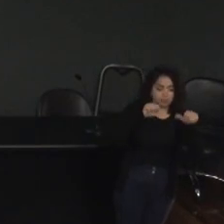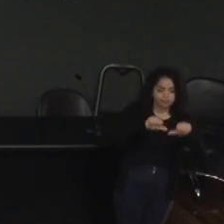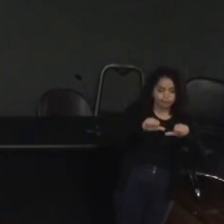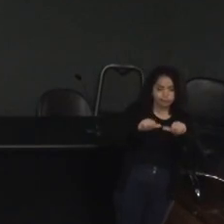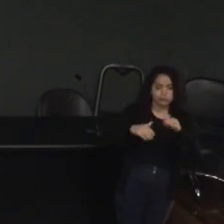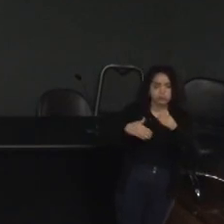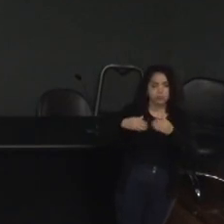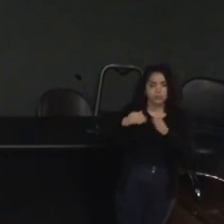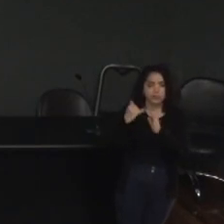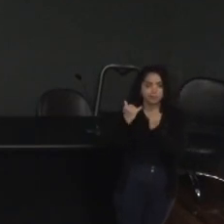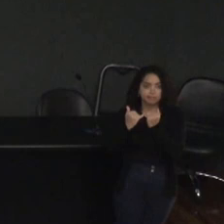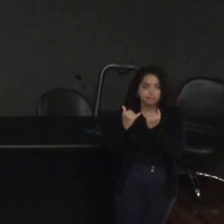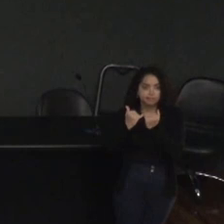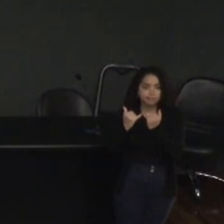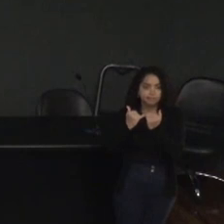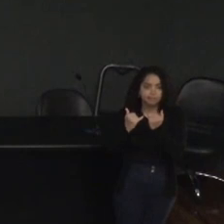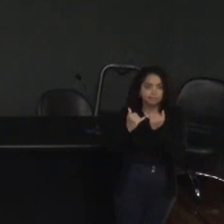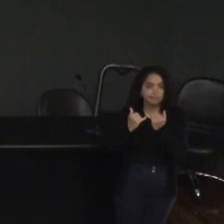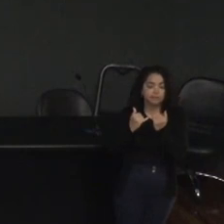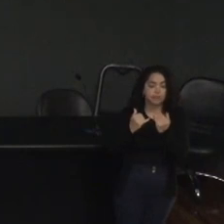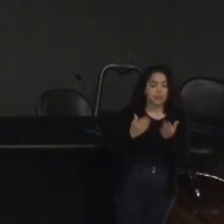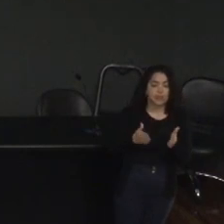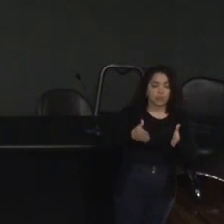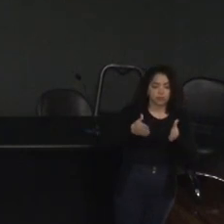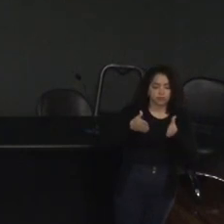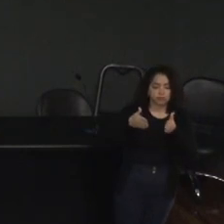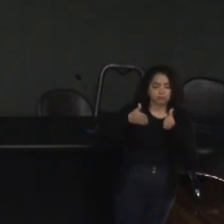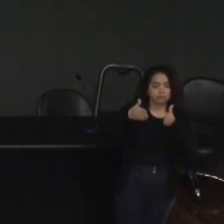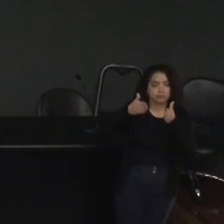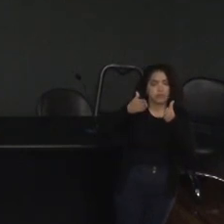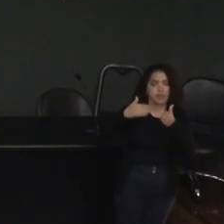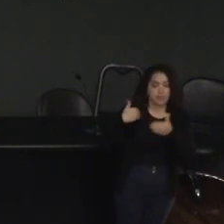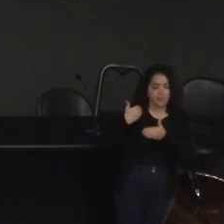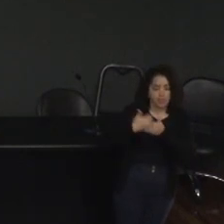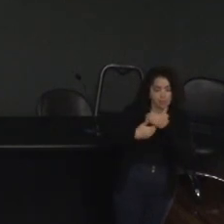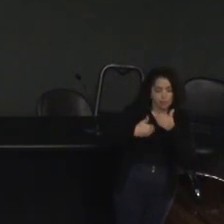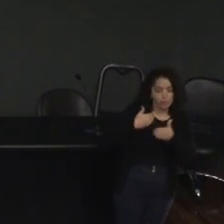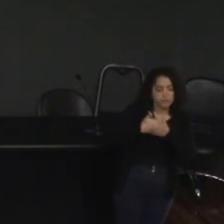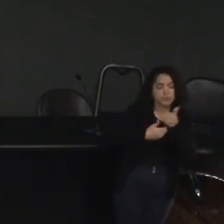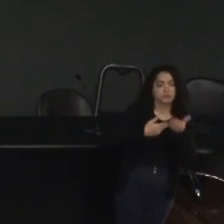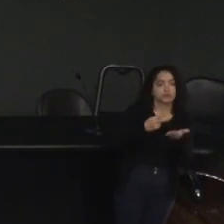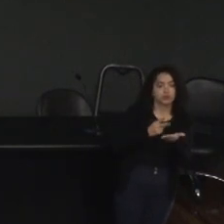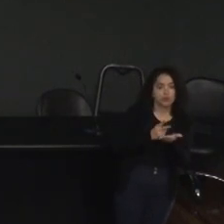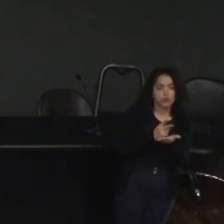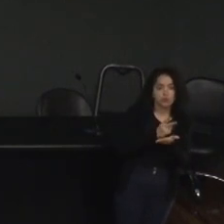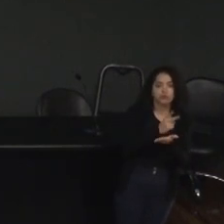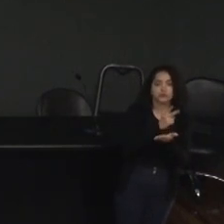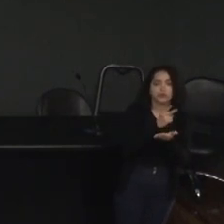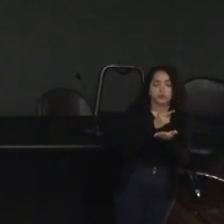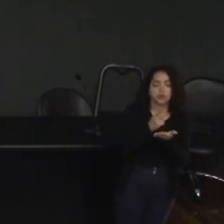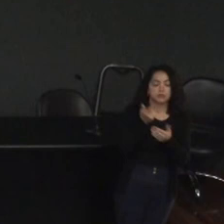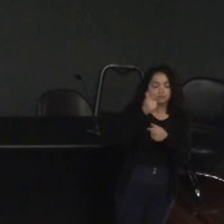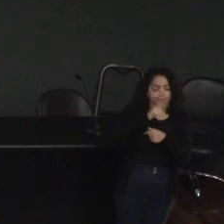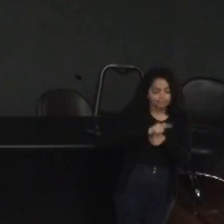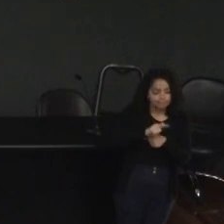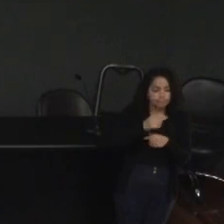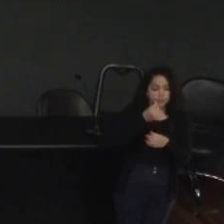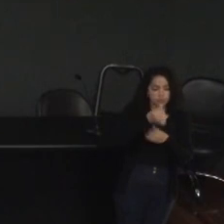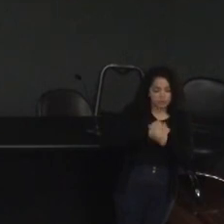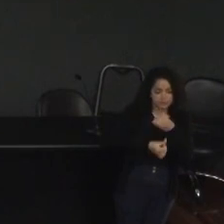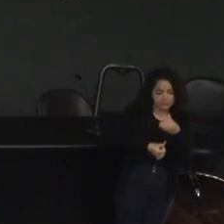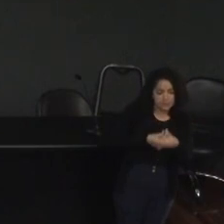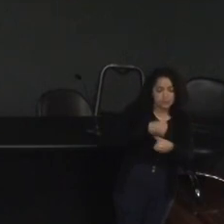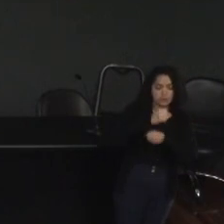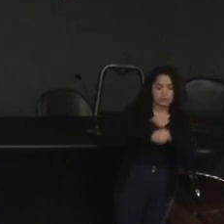por que que você tem essa coluna depois porque o processo de gerenciamento de risco ele é um processo continuado Então vou repetir ele de 6 em 6 meses